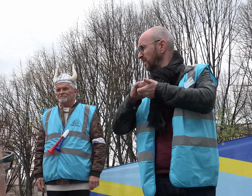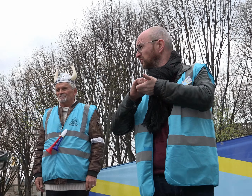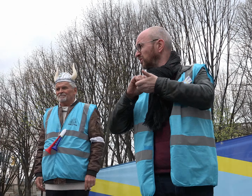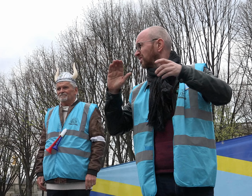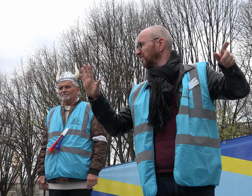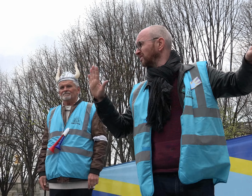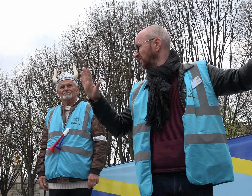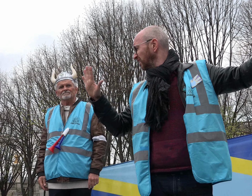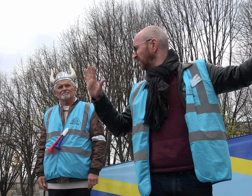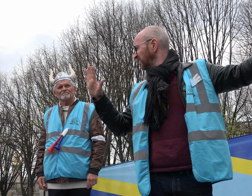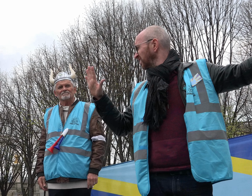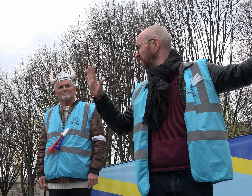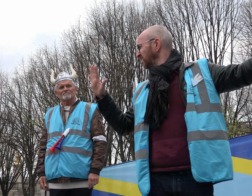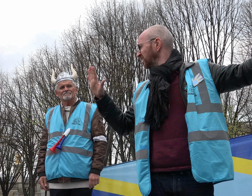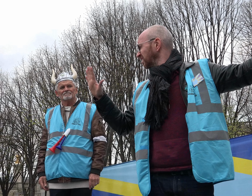Vincent Cotineau de la Fédération.